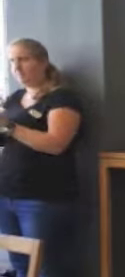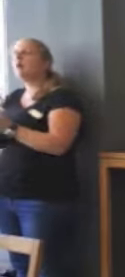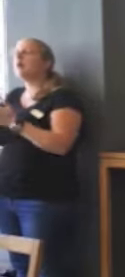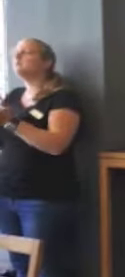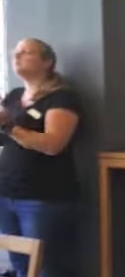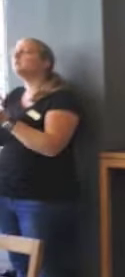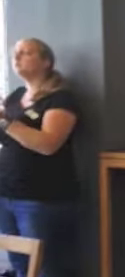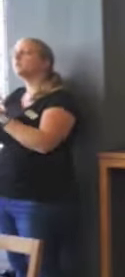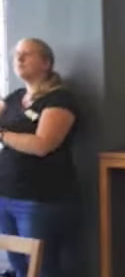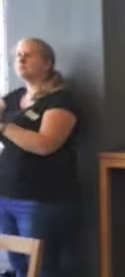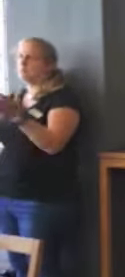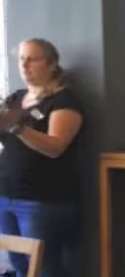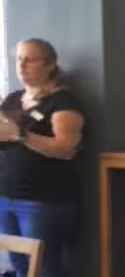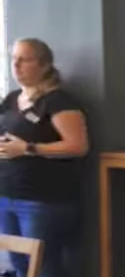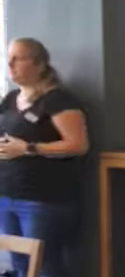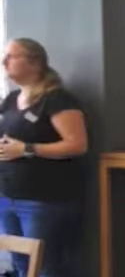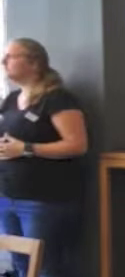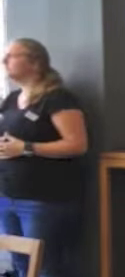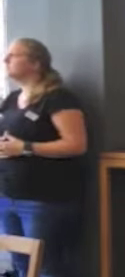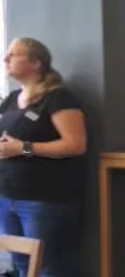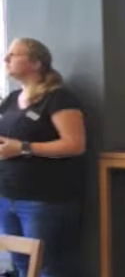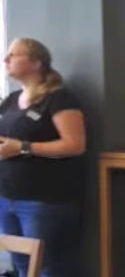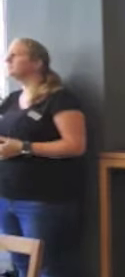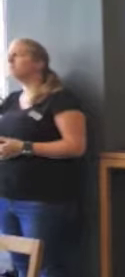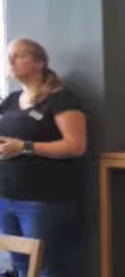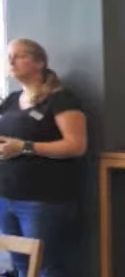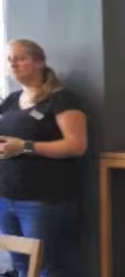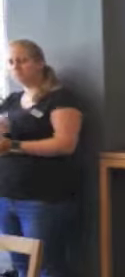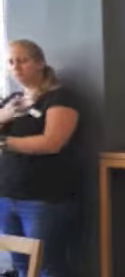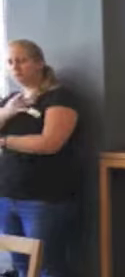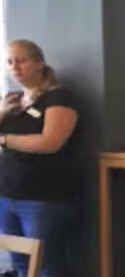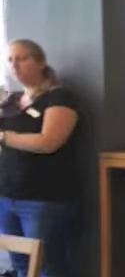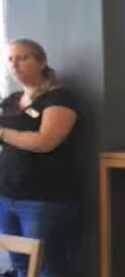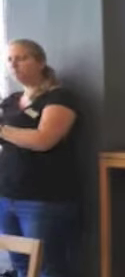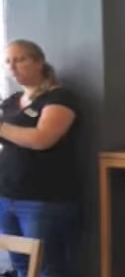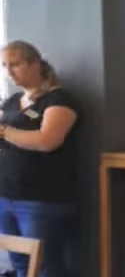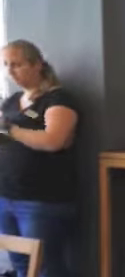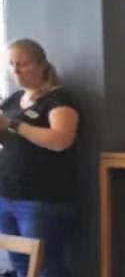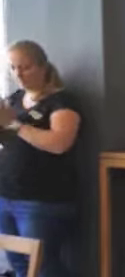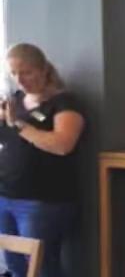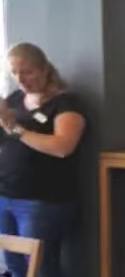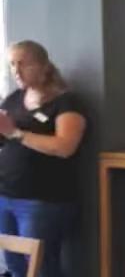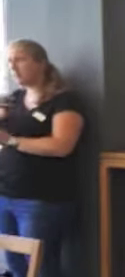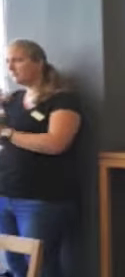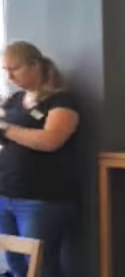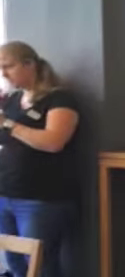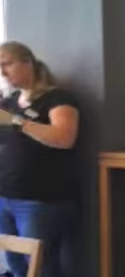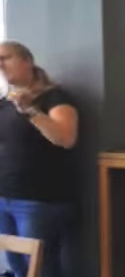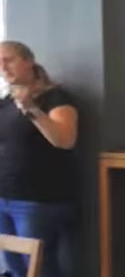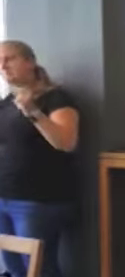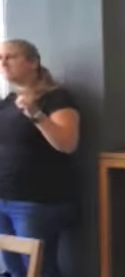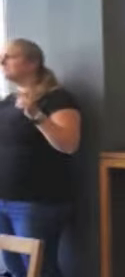Försäkringskassan. Och vi har under den här tiden som projektet har funnits sett att det